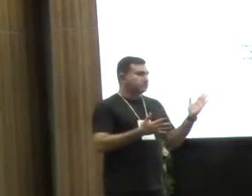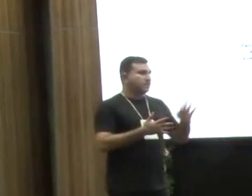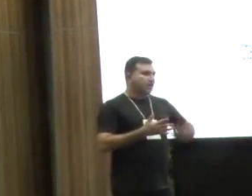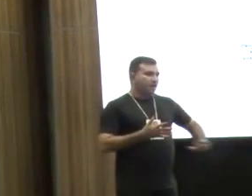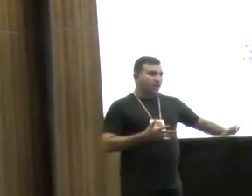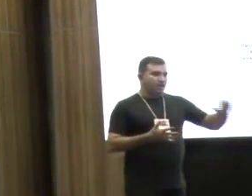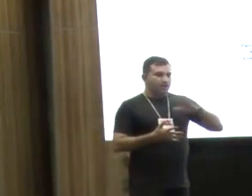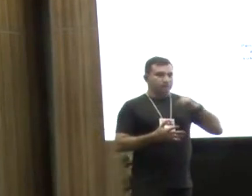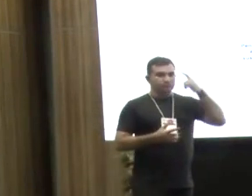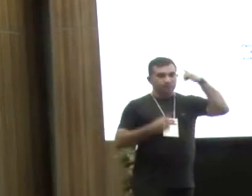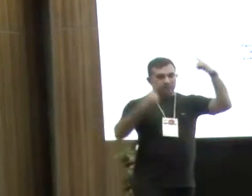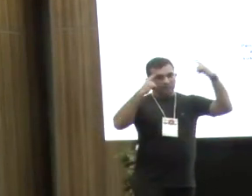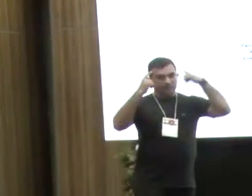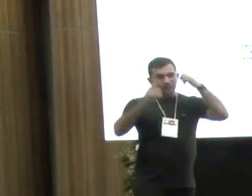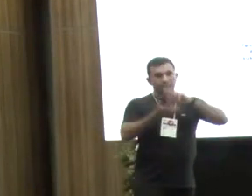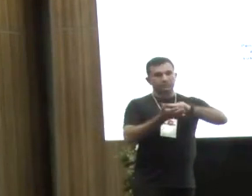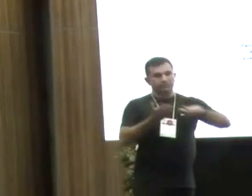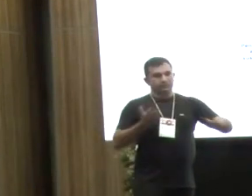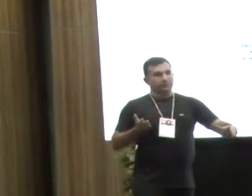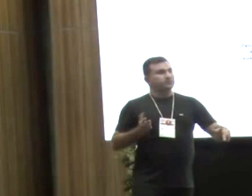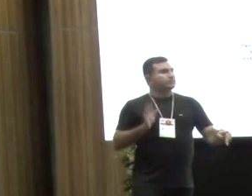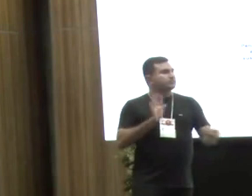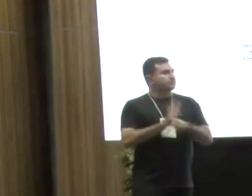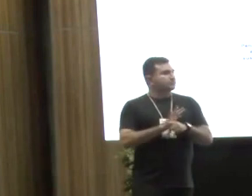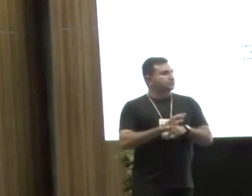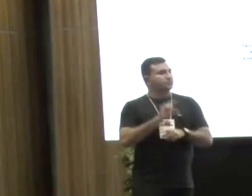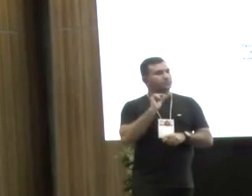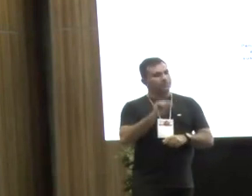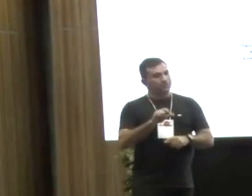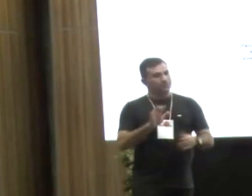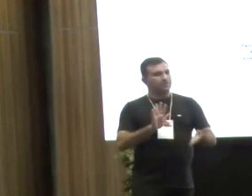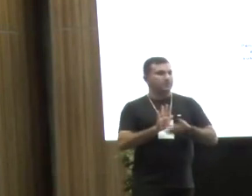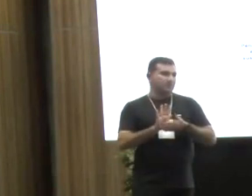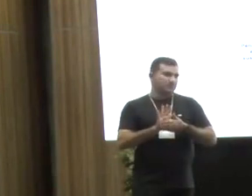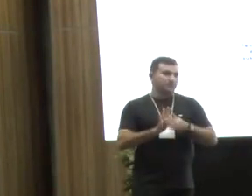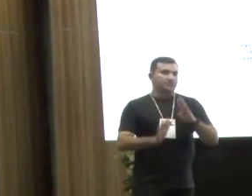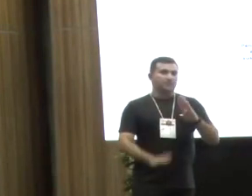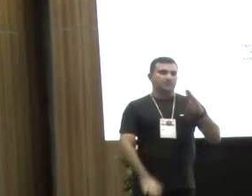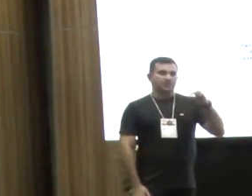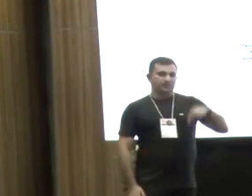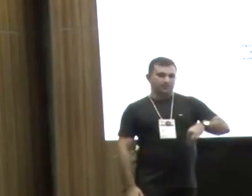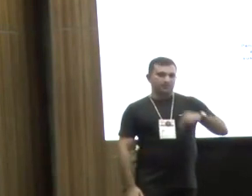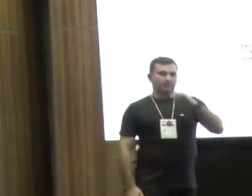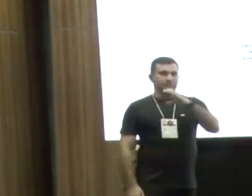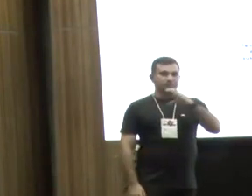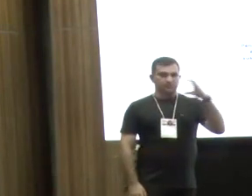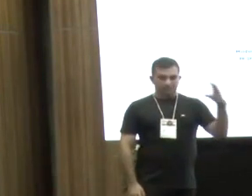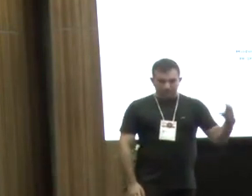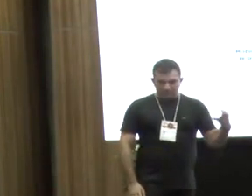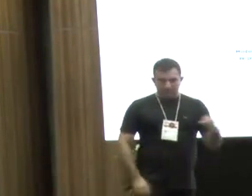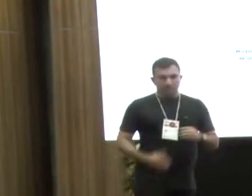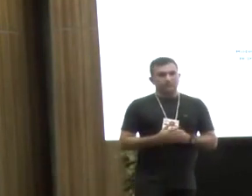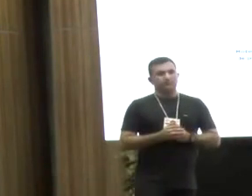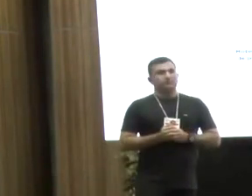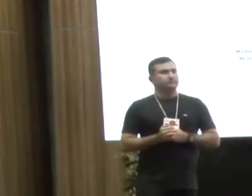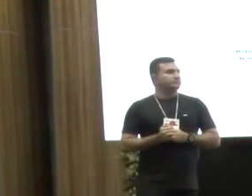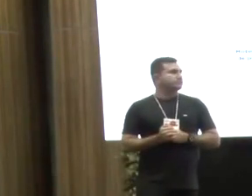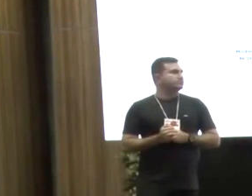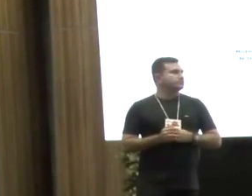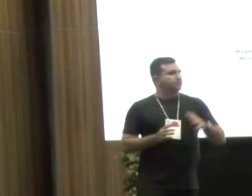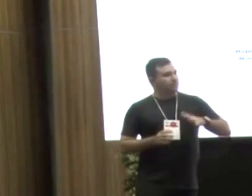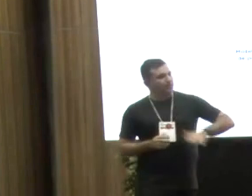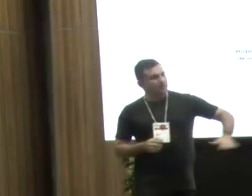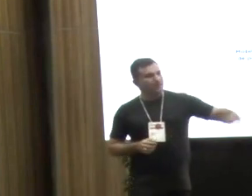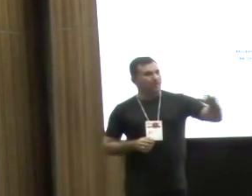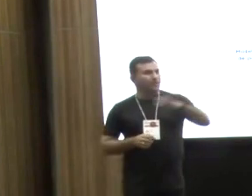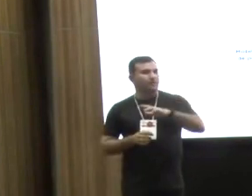campo das ideias aqui estão fora do que está previsto na Base Nacional Comum Curricular. No campo